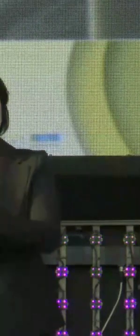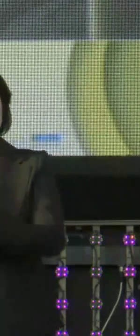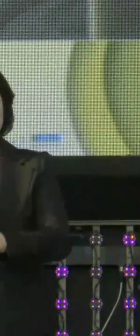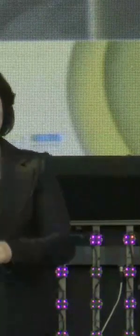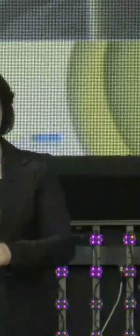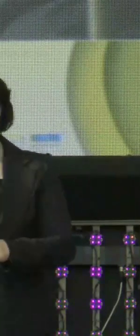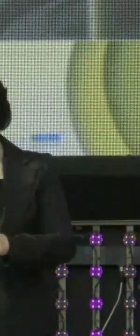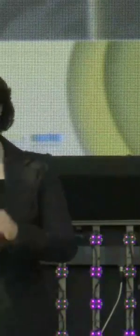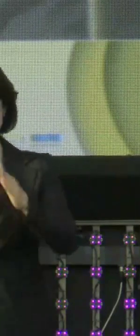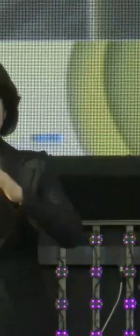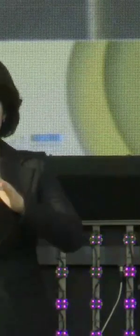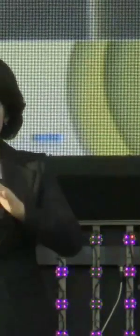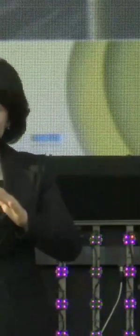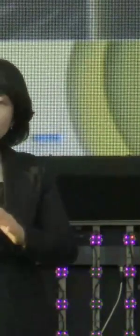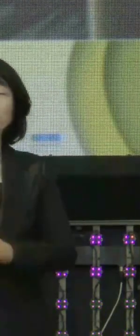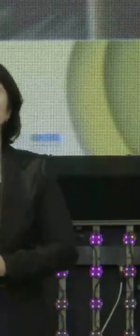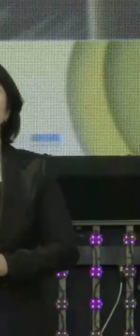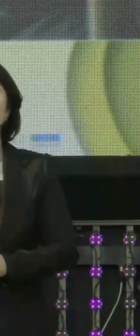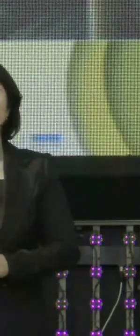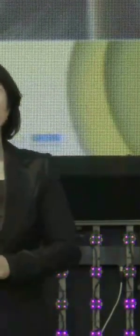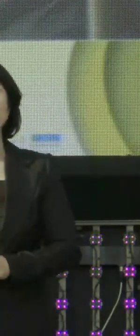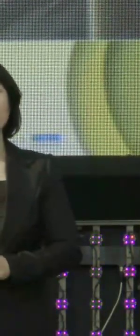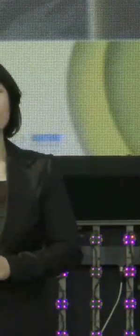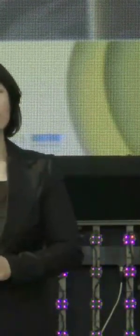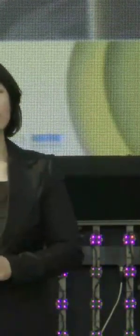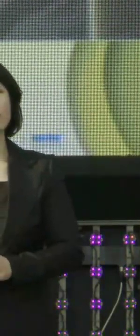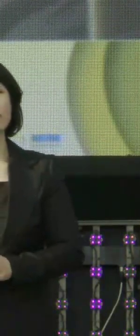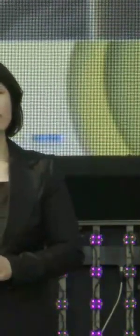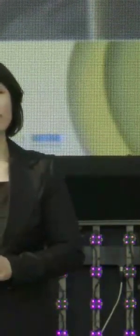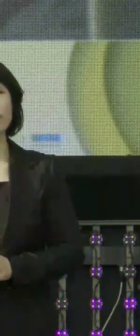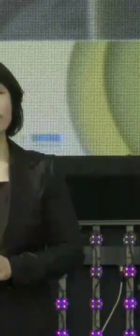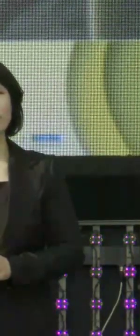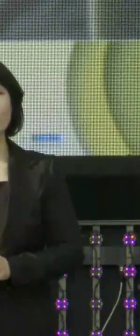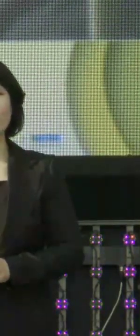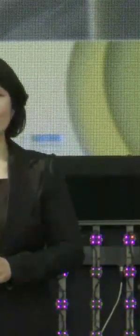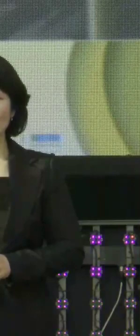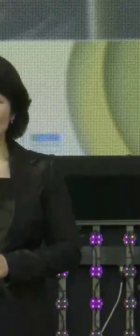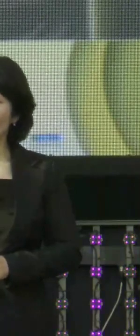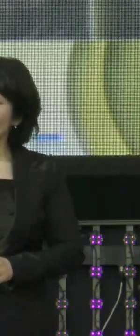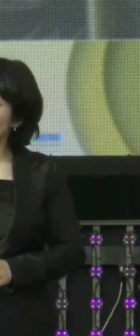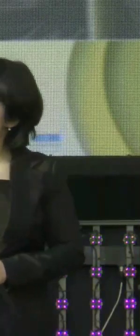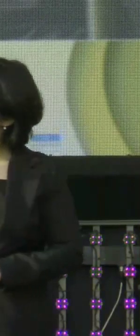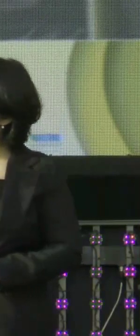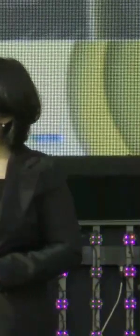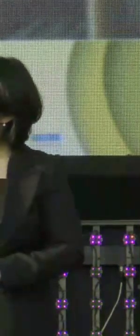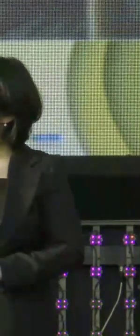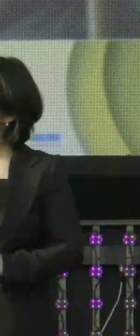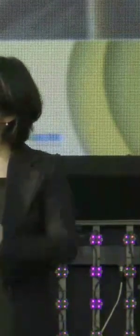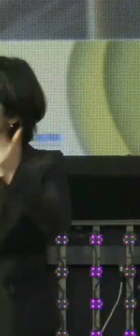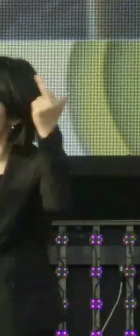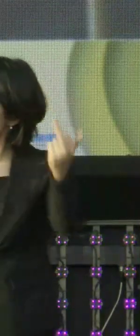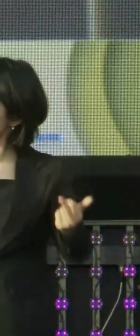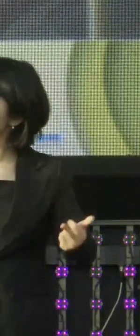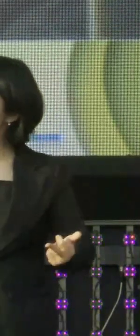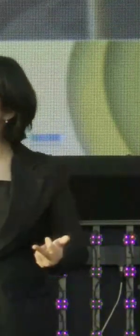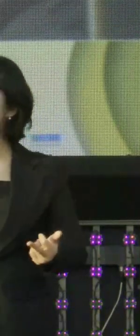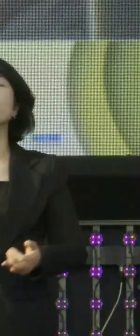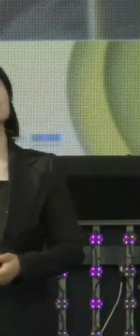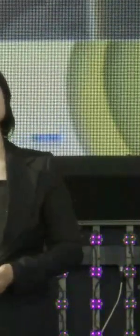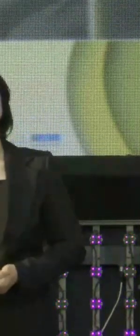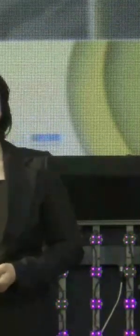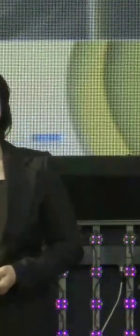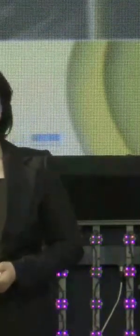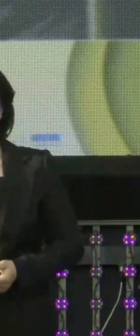아름다운 도자예술촌은 북으로는 국수봉, 바로 서로는 양각산, 바로 남으로는 설봉산으로 둘러싸여